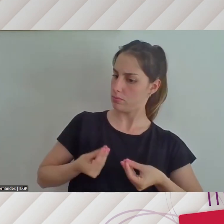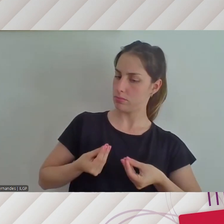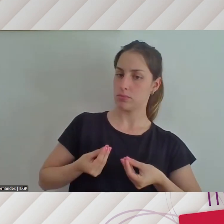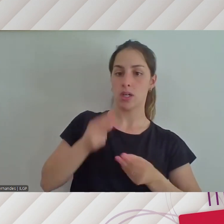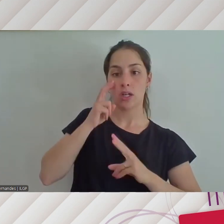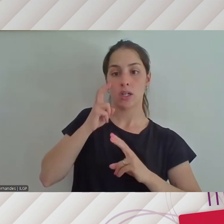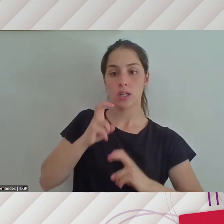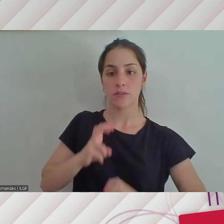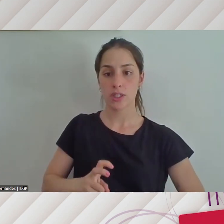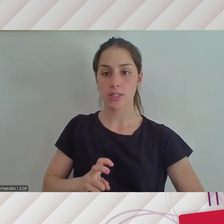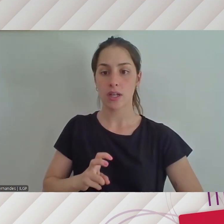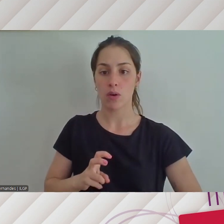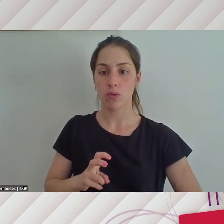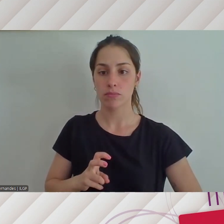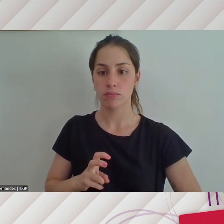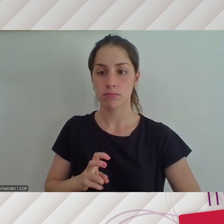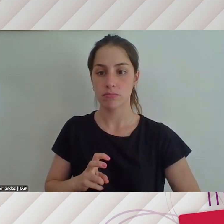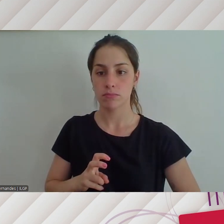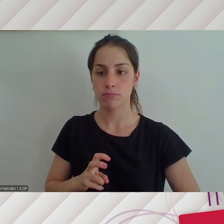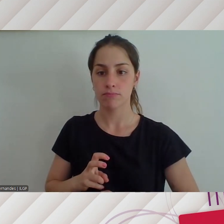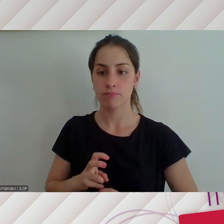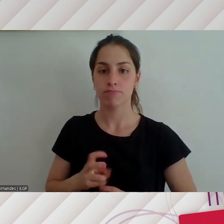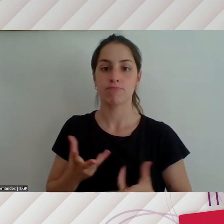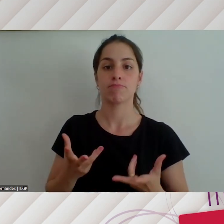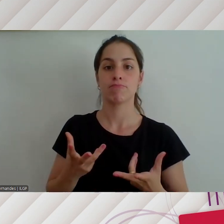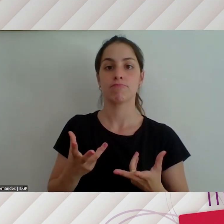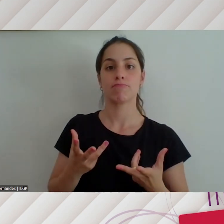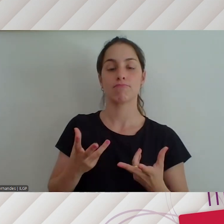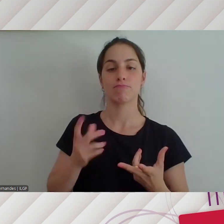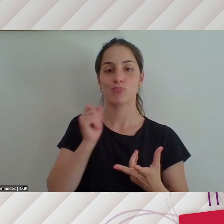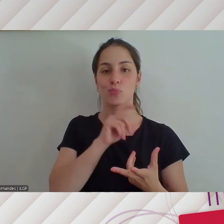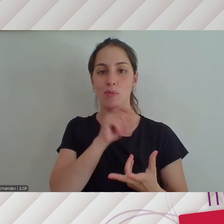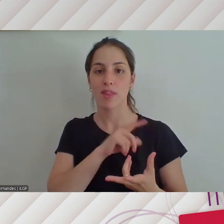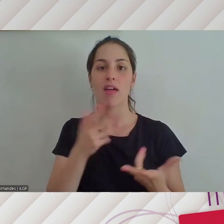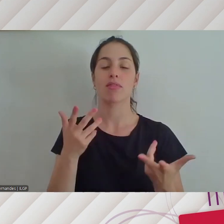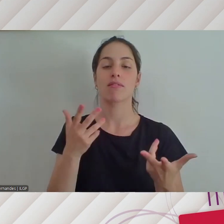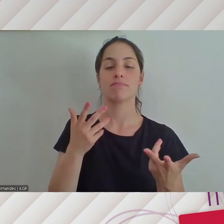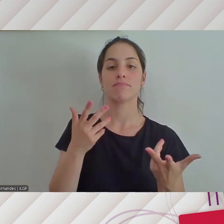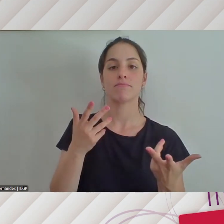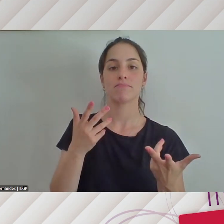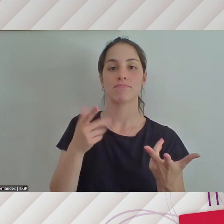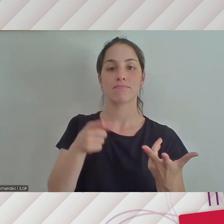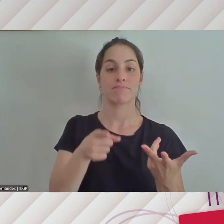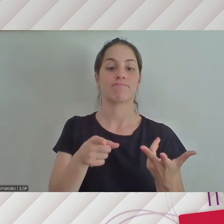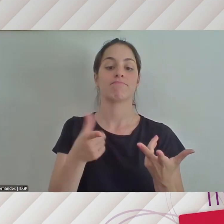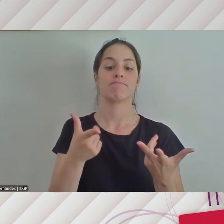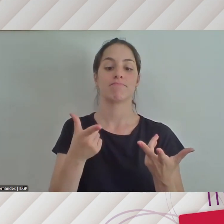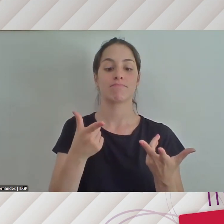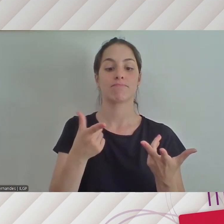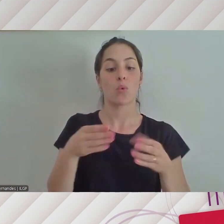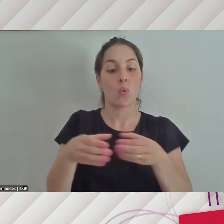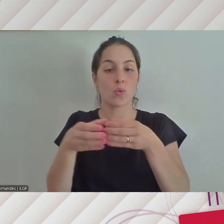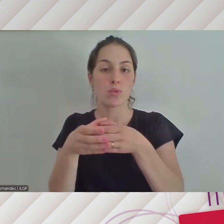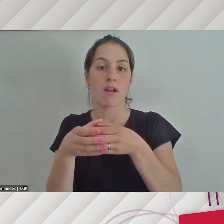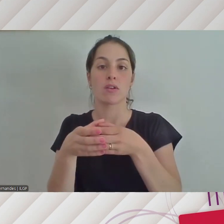maior qualidade para a sua divulgação através do INA. Aí o papel do Conselho Editorial e do